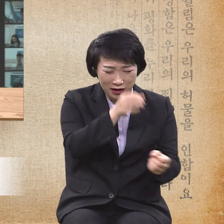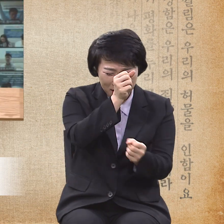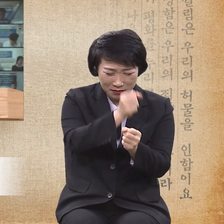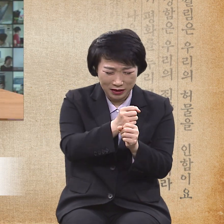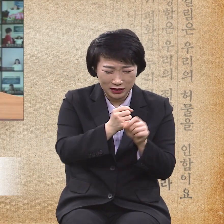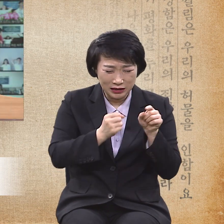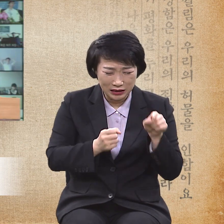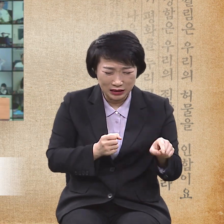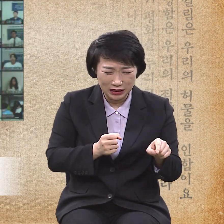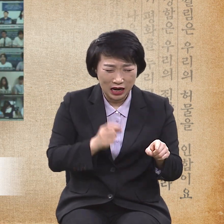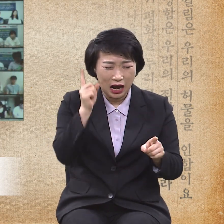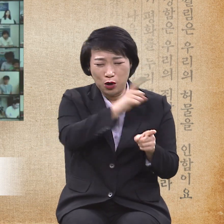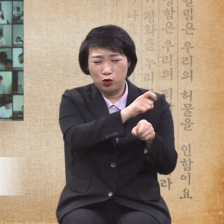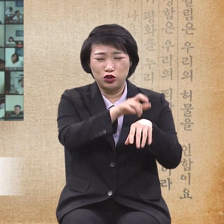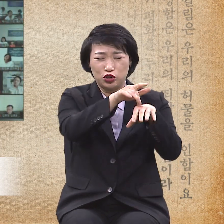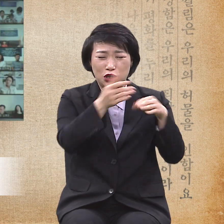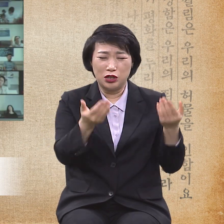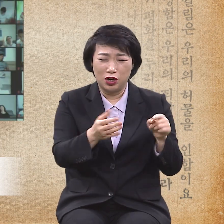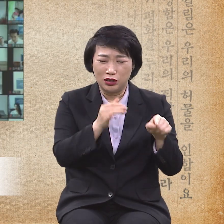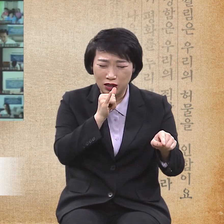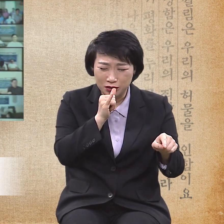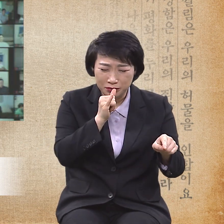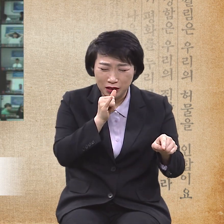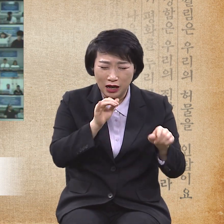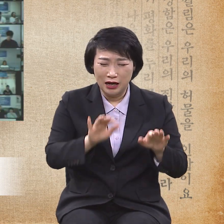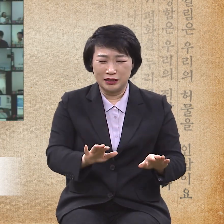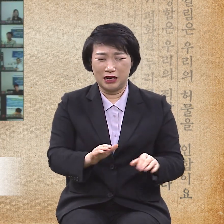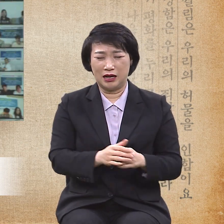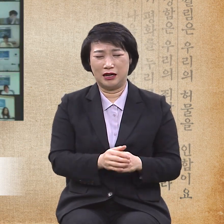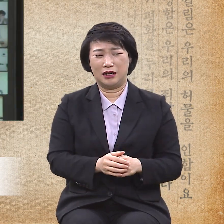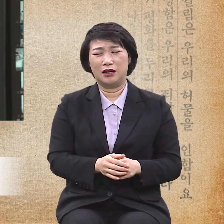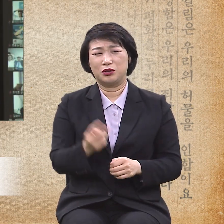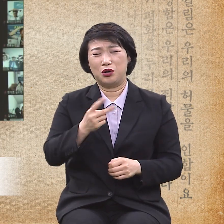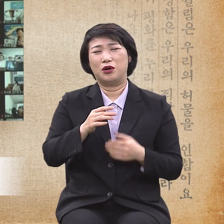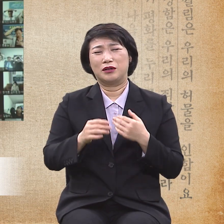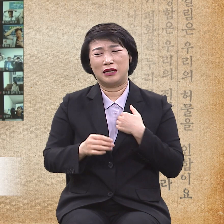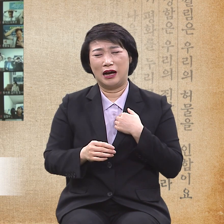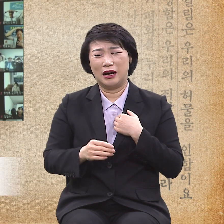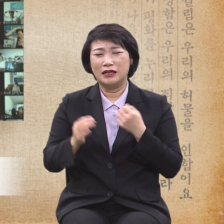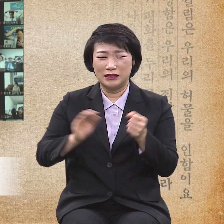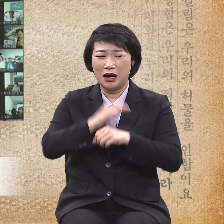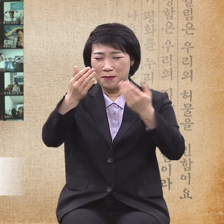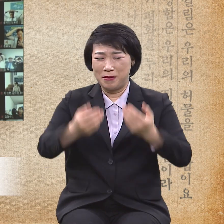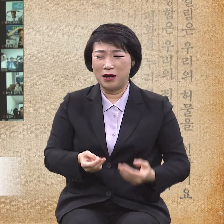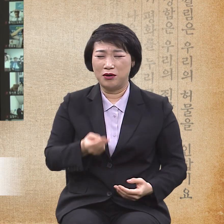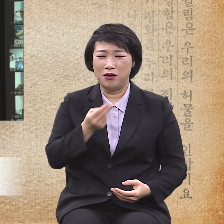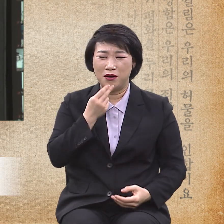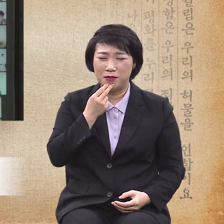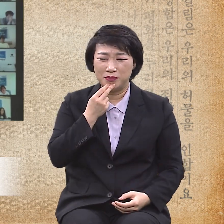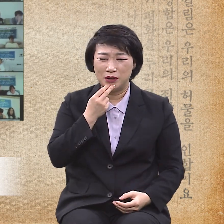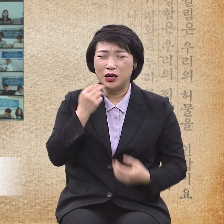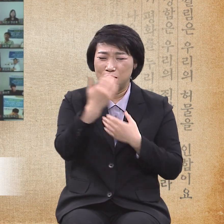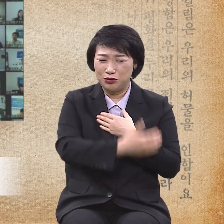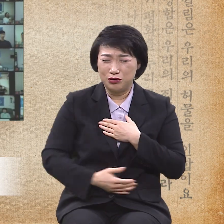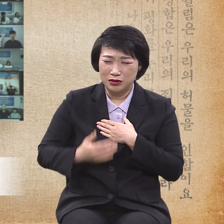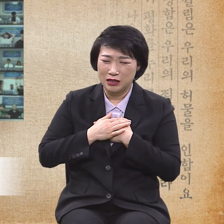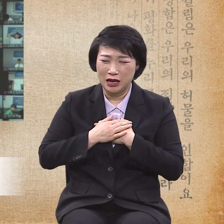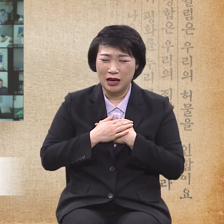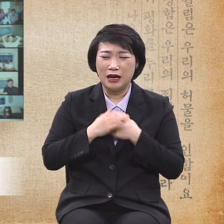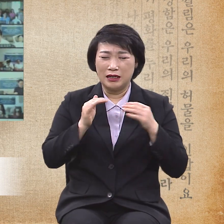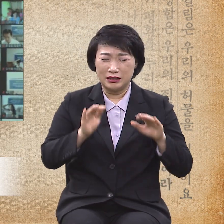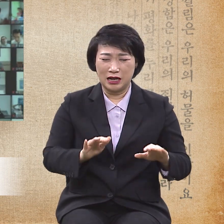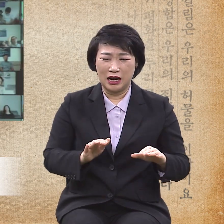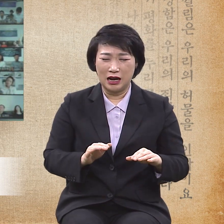파괴시키는 이 마귀사단 귀신아, 그리고 사랑받지 못한 육체의